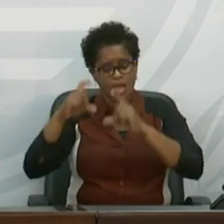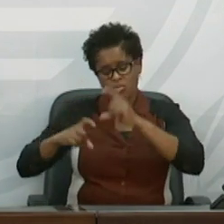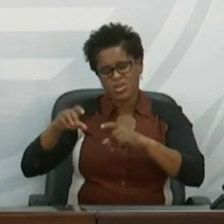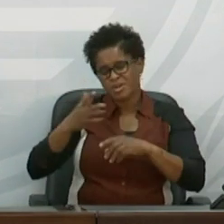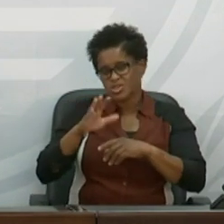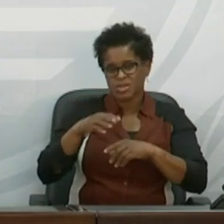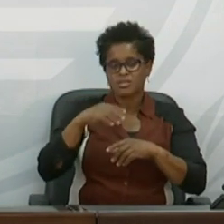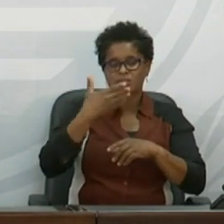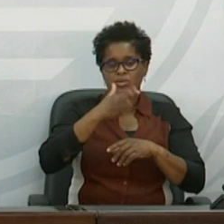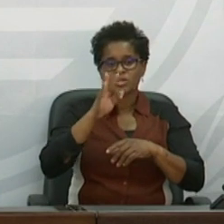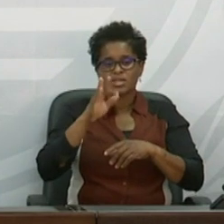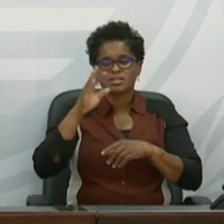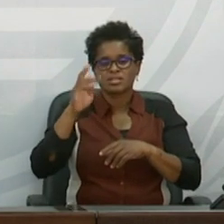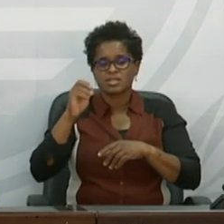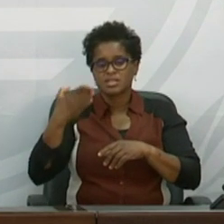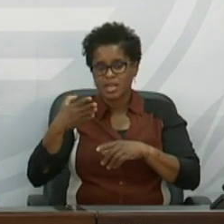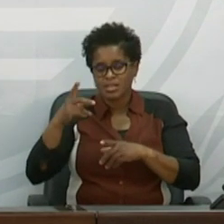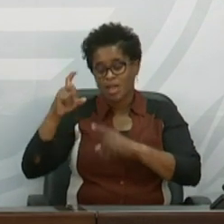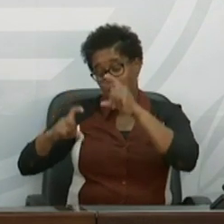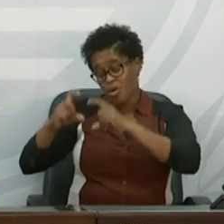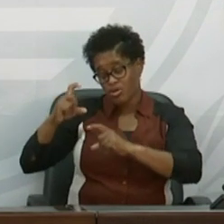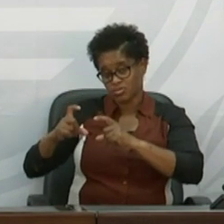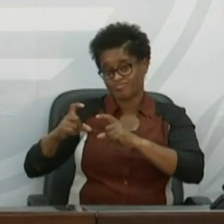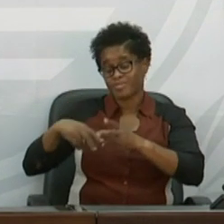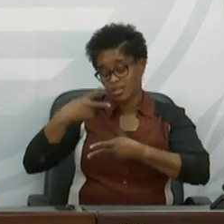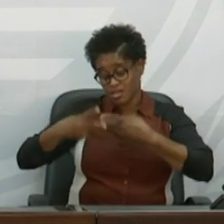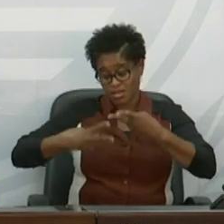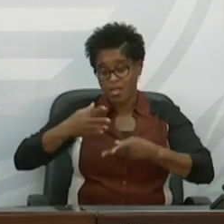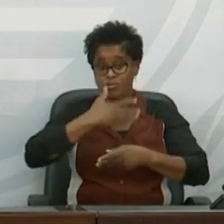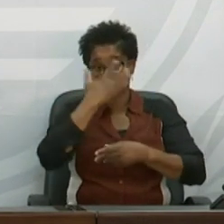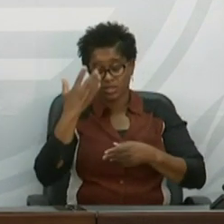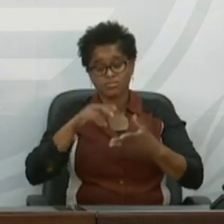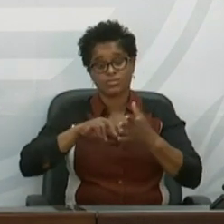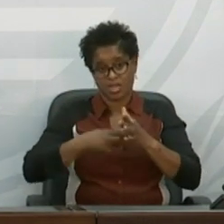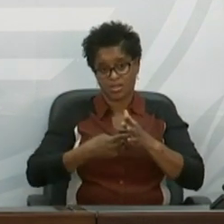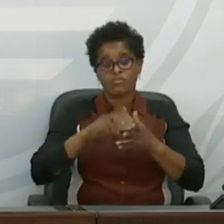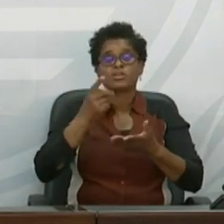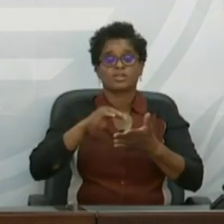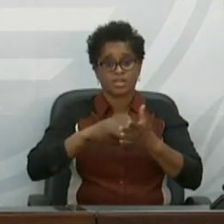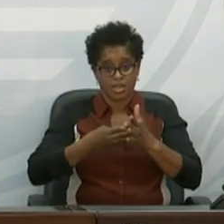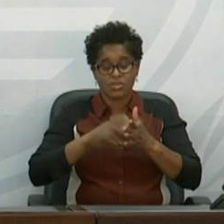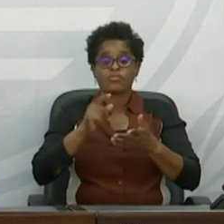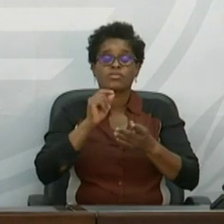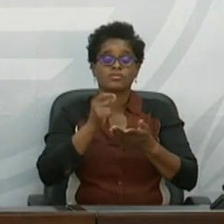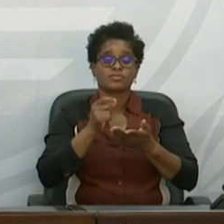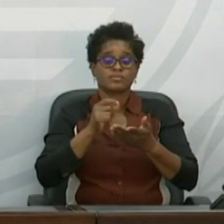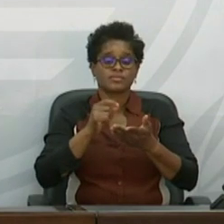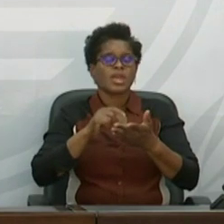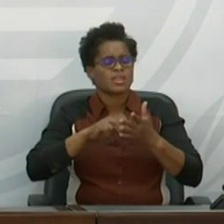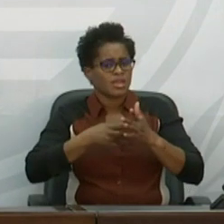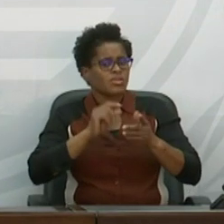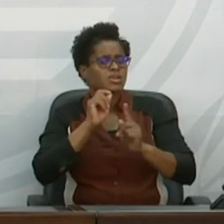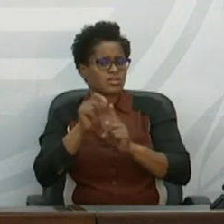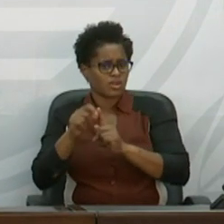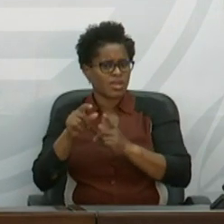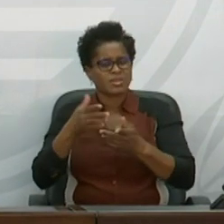1.437 amostras analisadas por dia. Foi identificado um total de 3.850 casos novos nesse